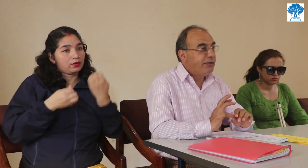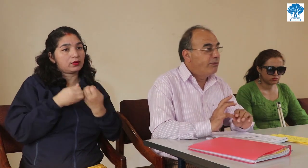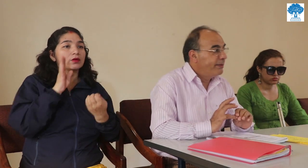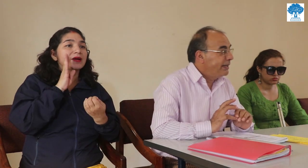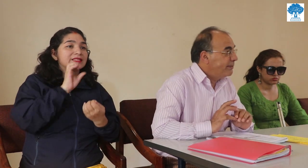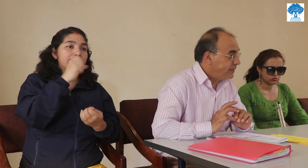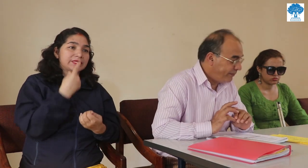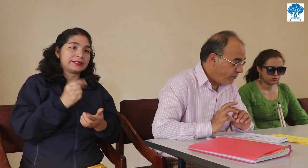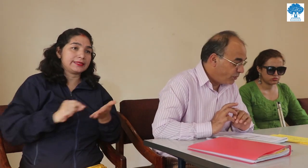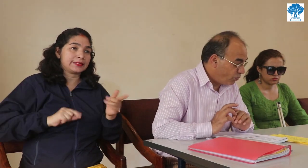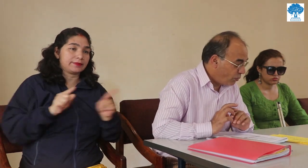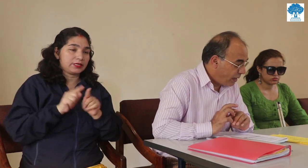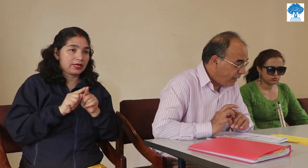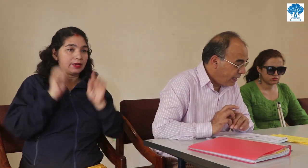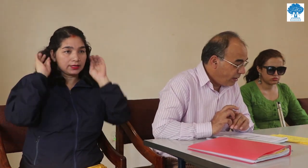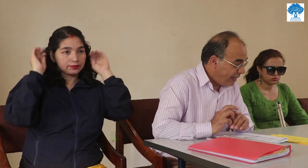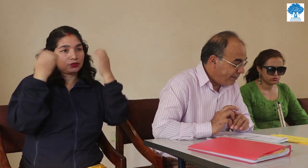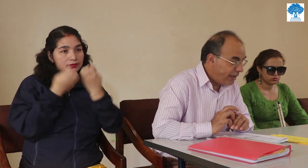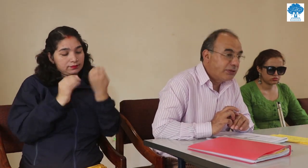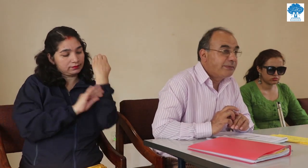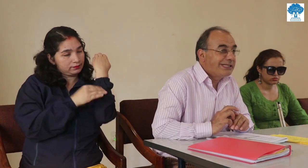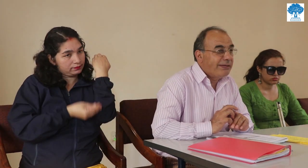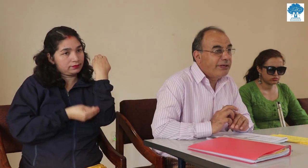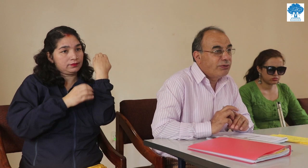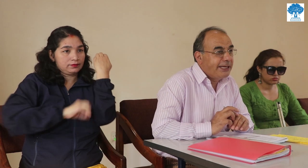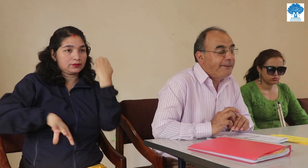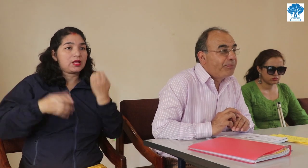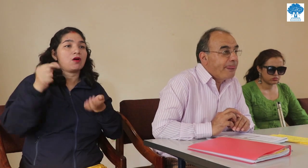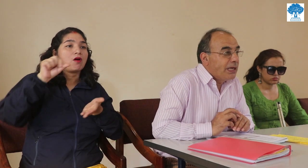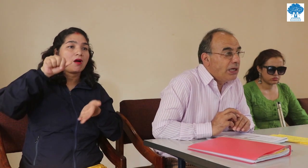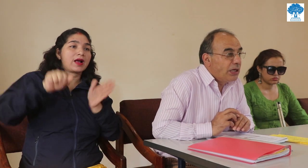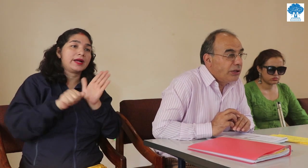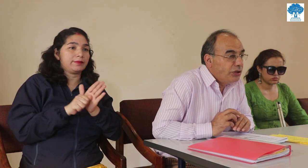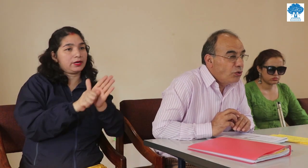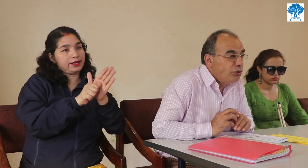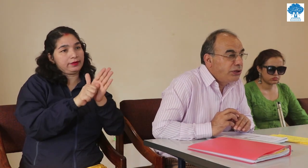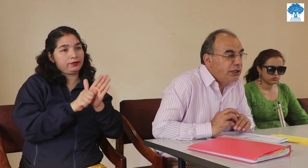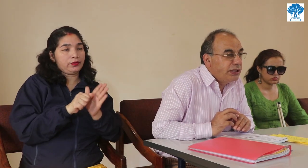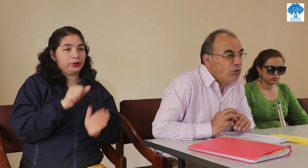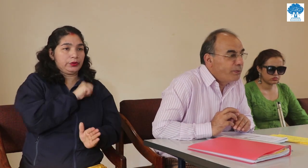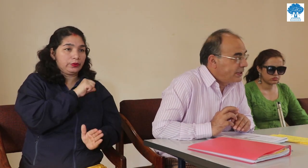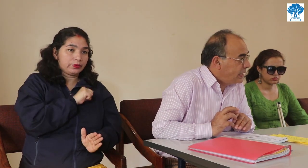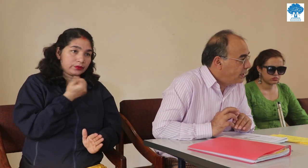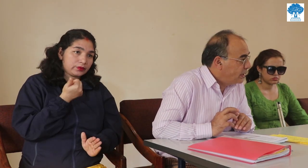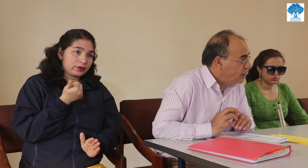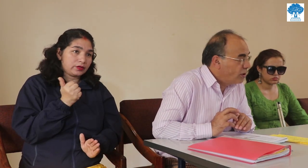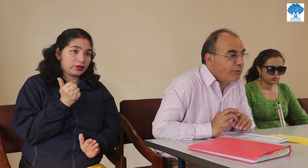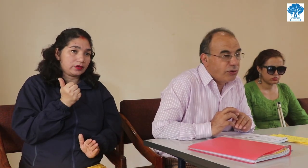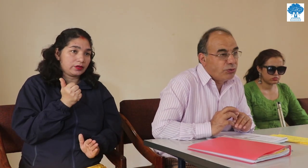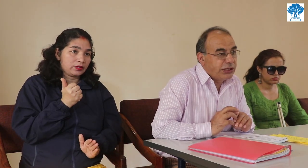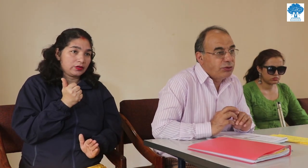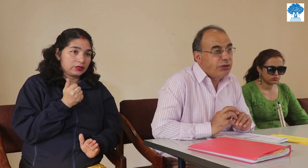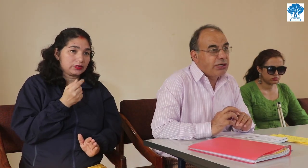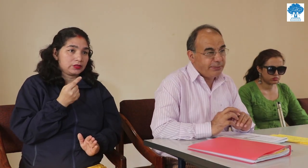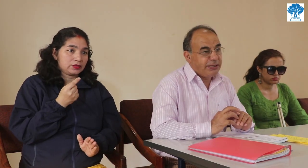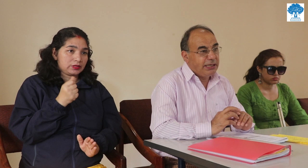जे लेखिएको भए पनि हामीले सेफ एबोर्सनको कुराहरूलाई अगाडि बढायौँ त्यस पछाडि भनेको चाहिँ यौनजन्य यौन प्रसारित